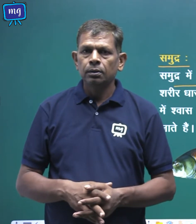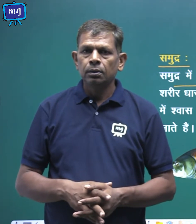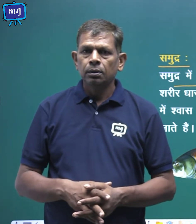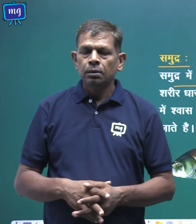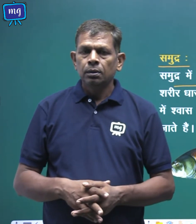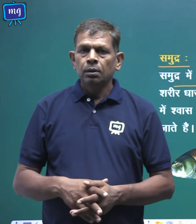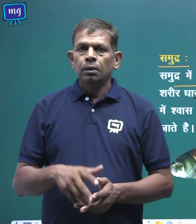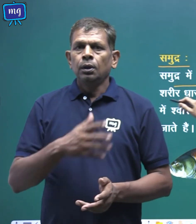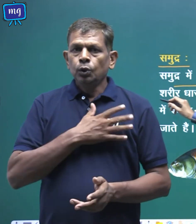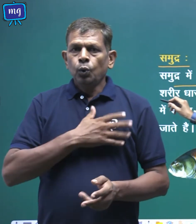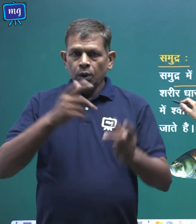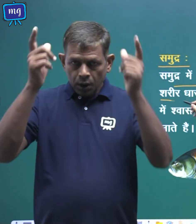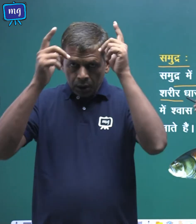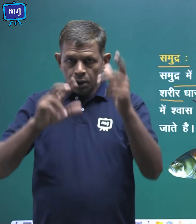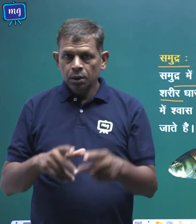जंतुओं का शरीर